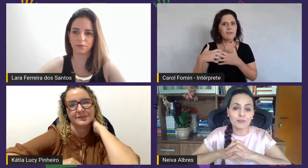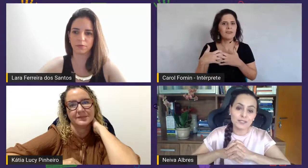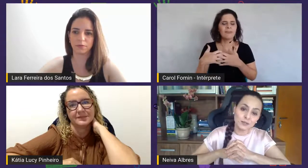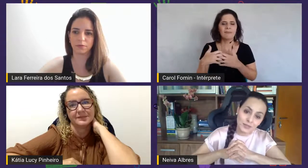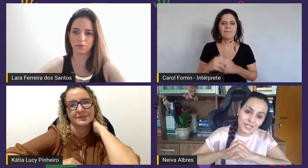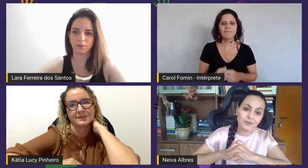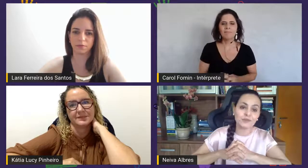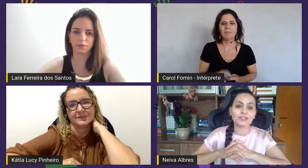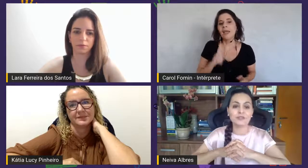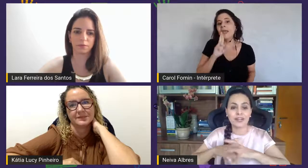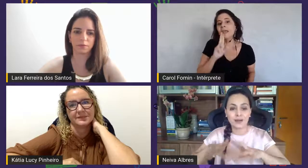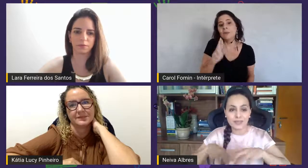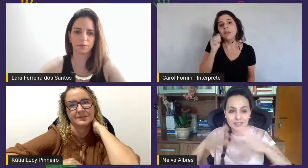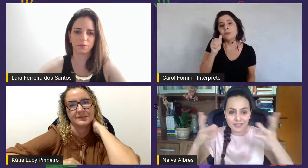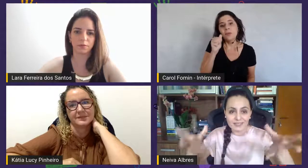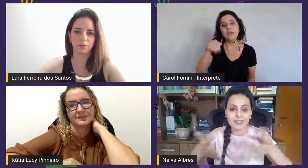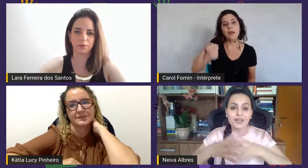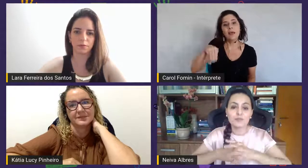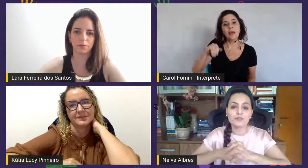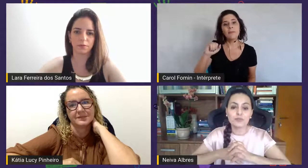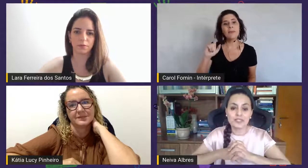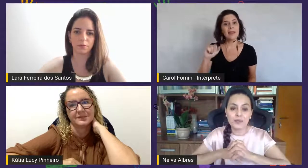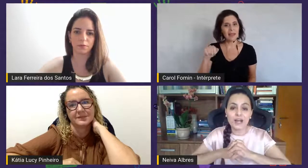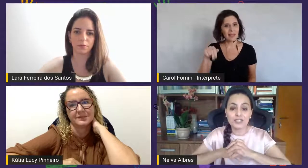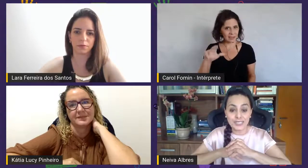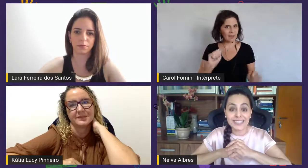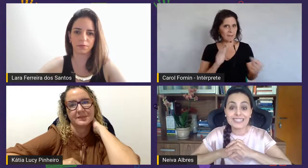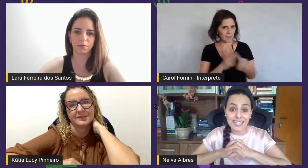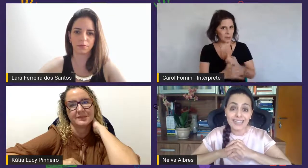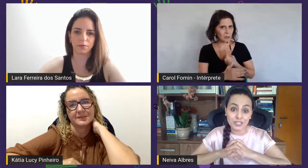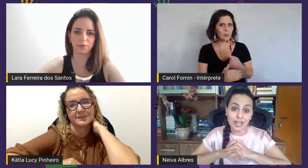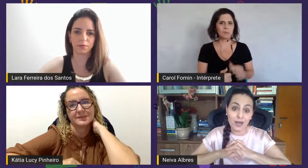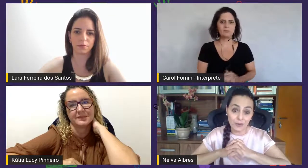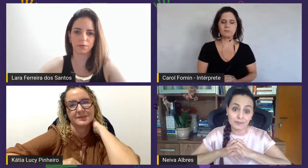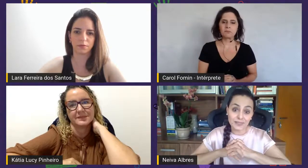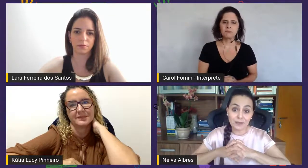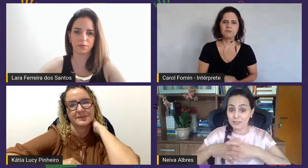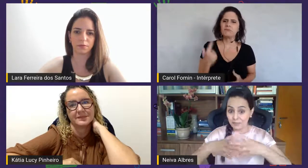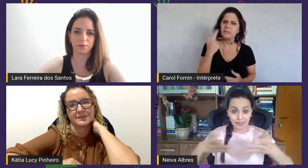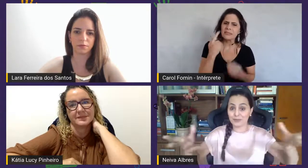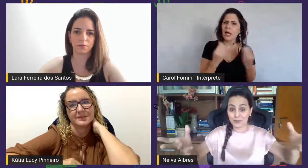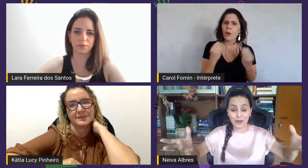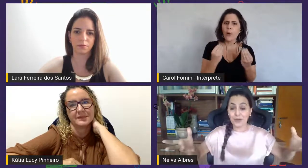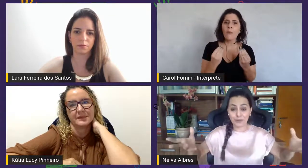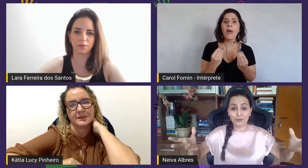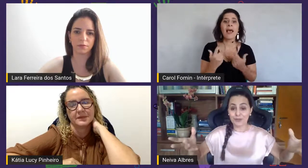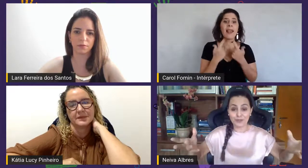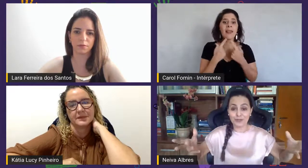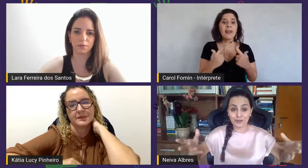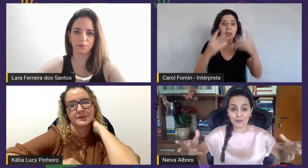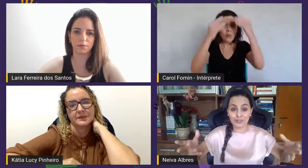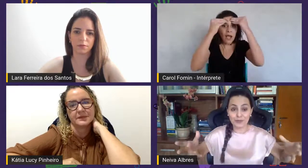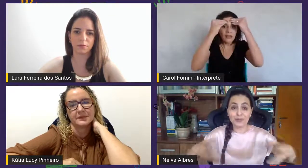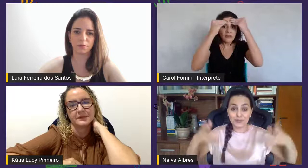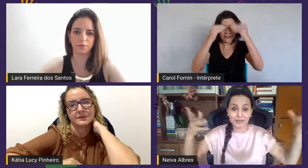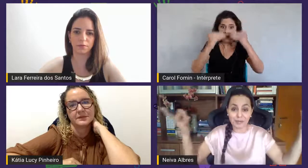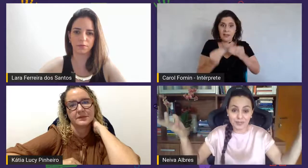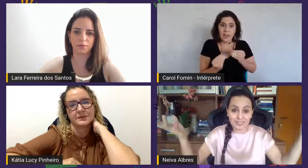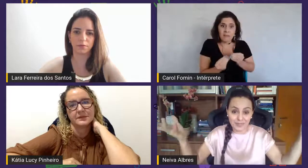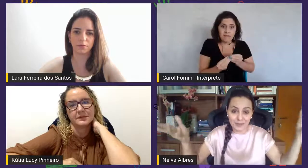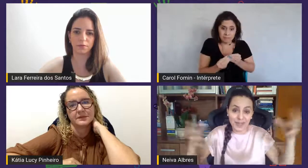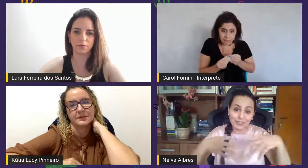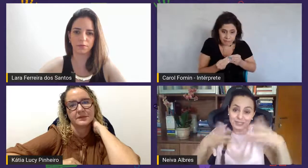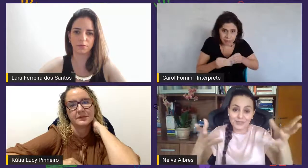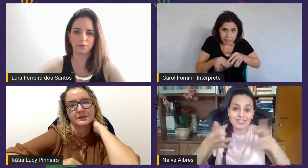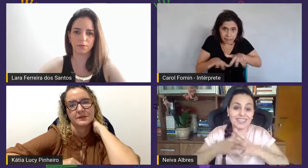né, da formação do intérprete educacional e dessas múltiplas linguagens em sala de aula, que é um espaço onde o professor usa